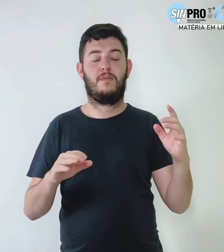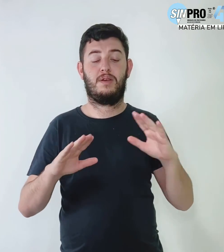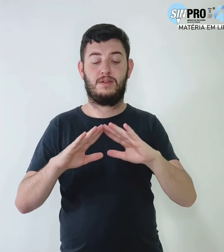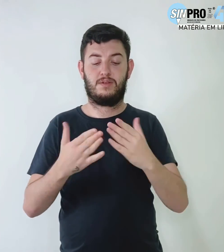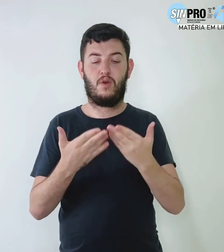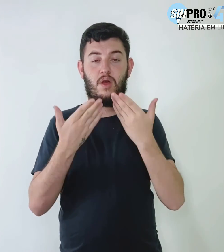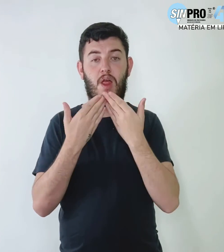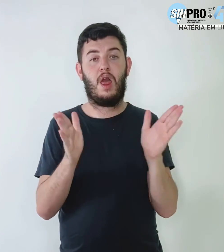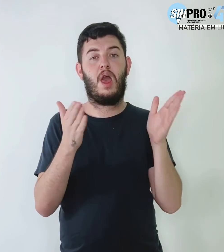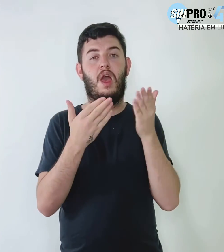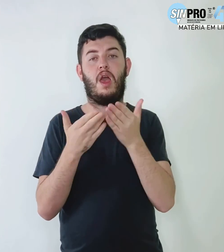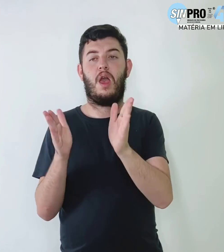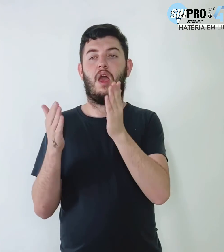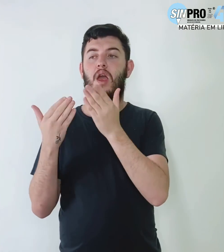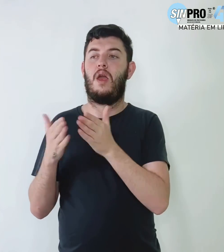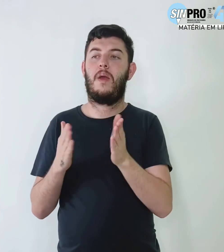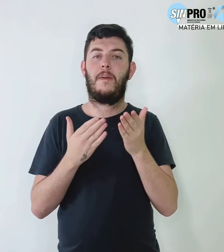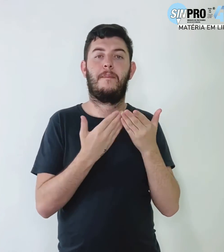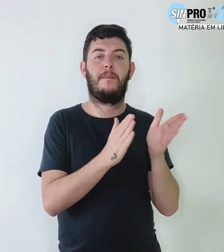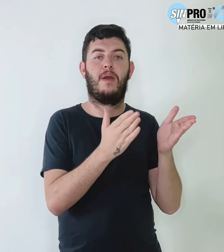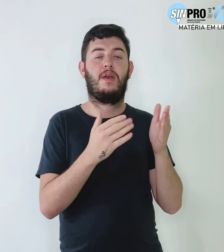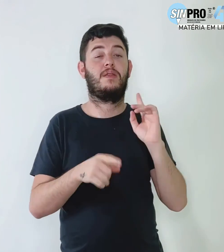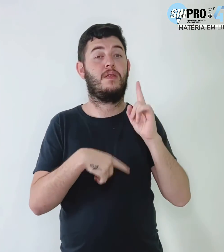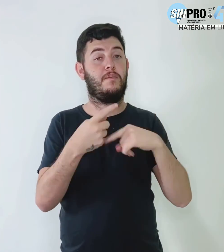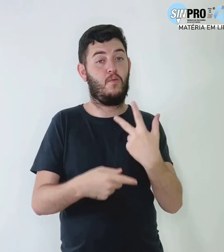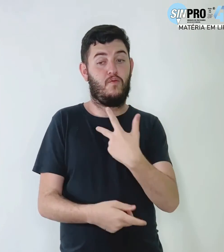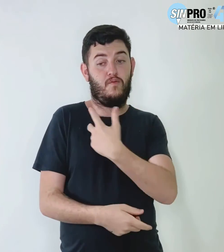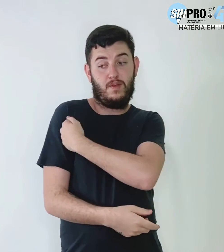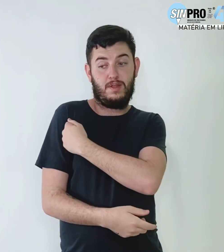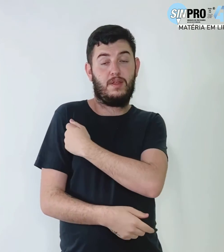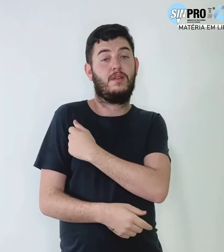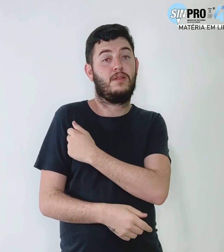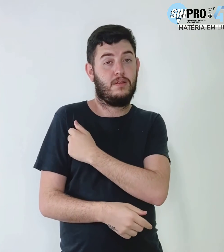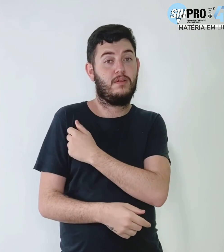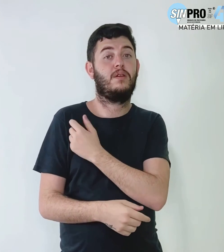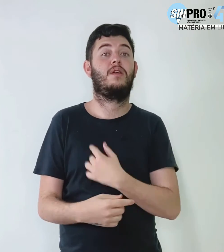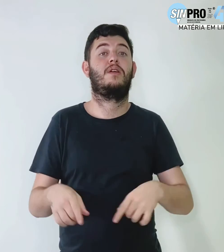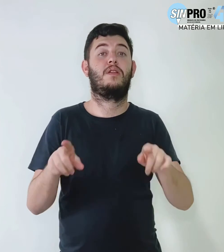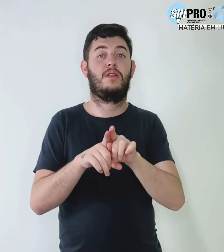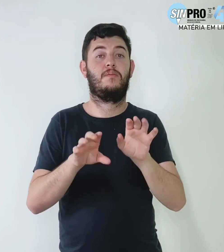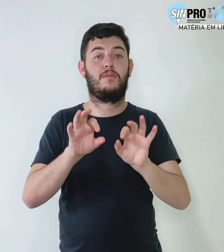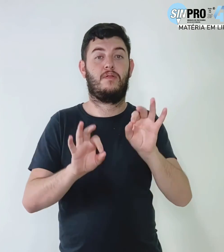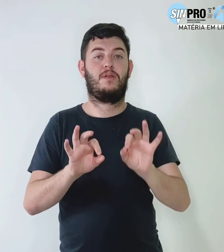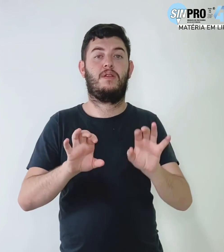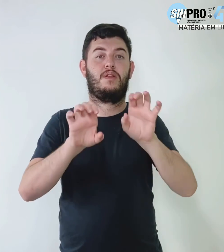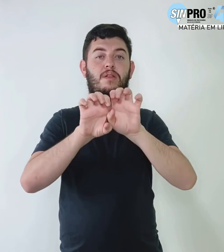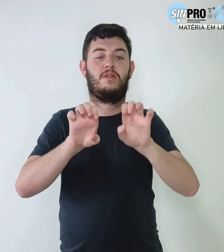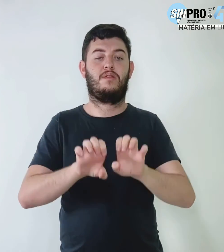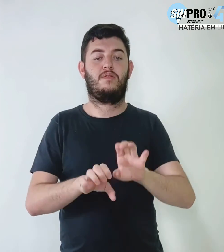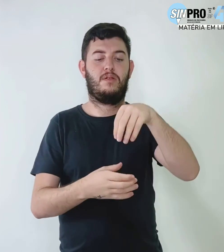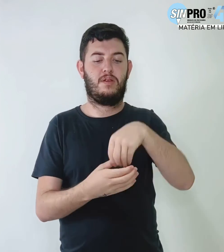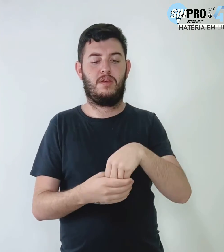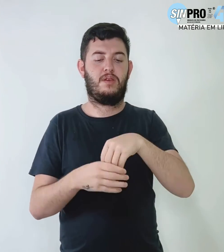posicionamento sobre a volta presencial das aulas somente após a vacinação e a